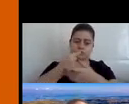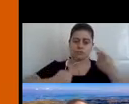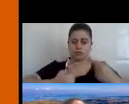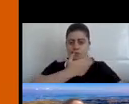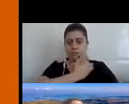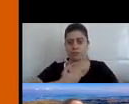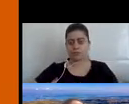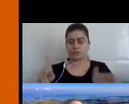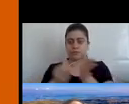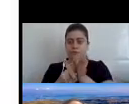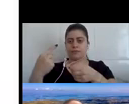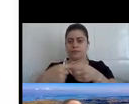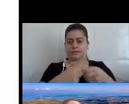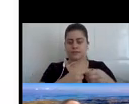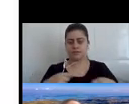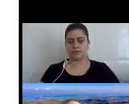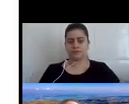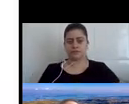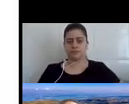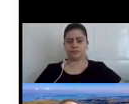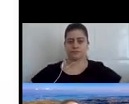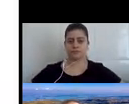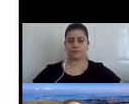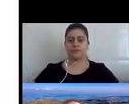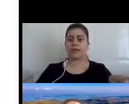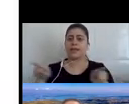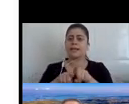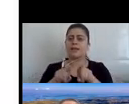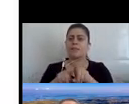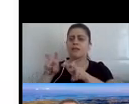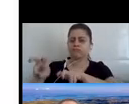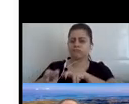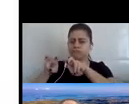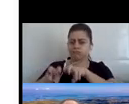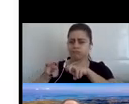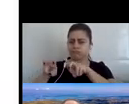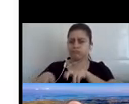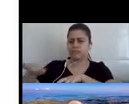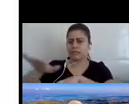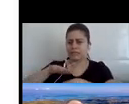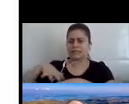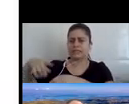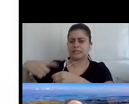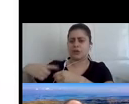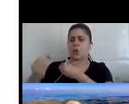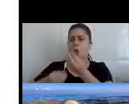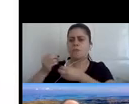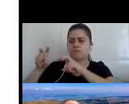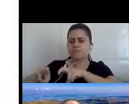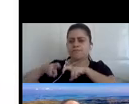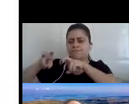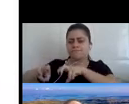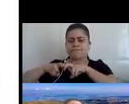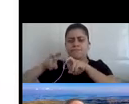cidades, e a questão das práticas agroecológicas no território, ou seja, como que a agroecologia está